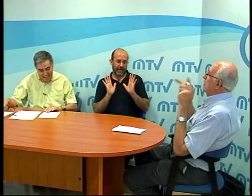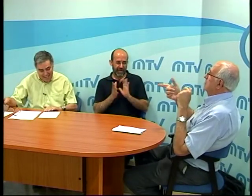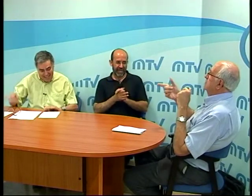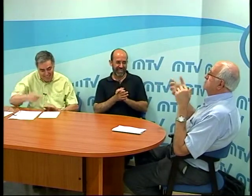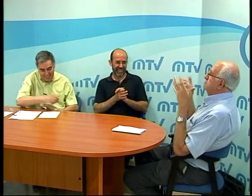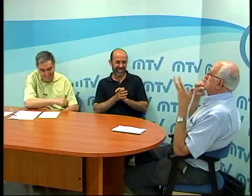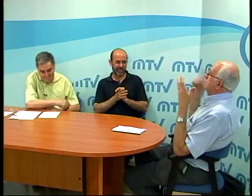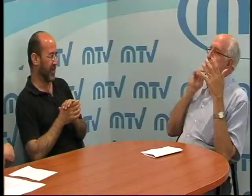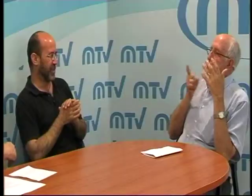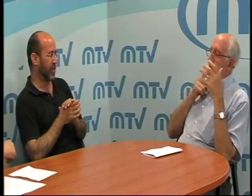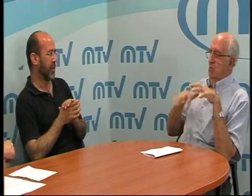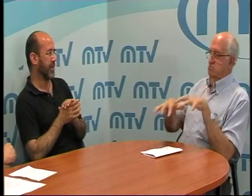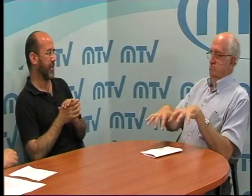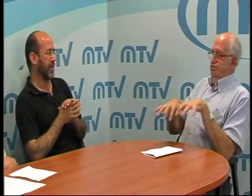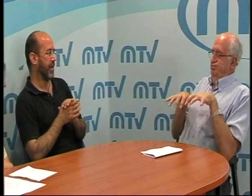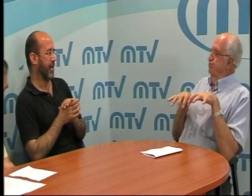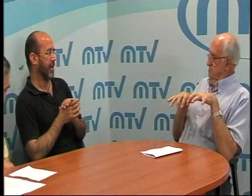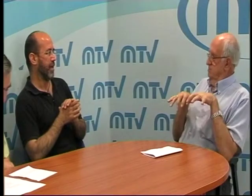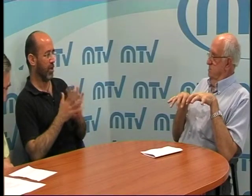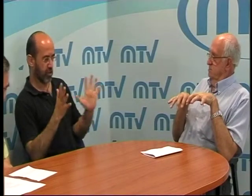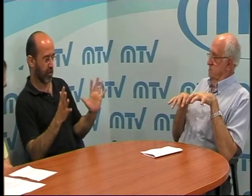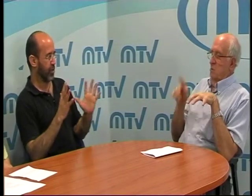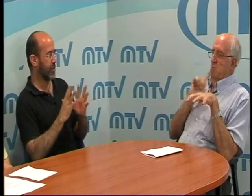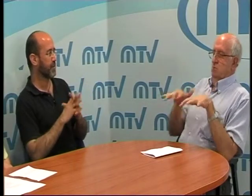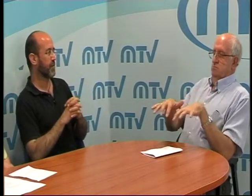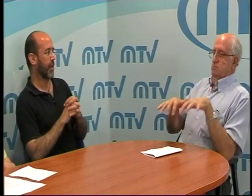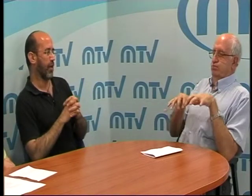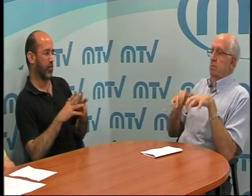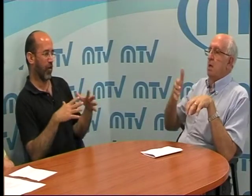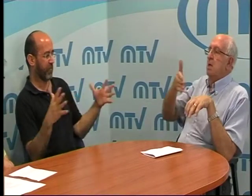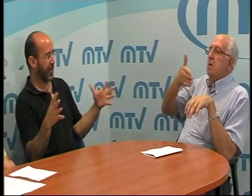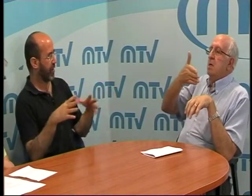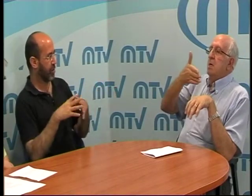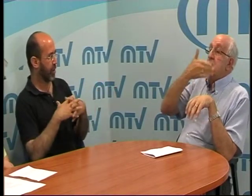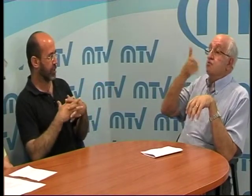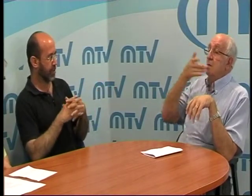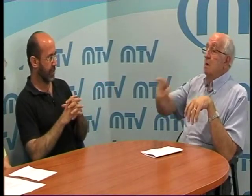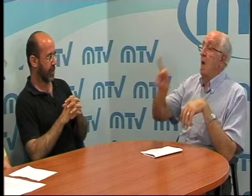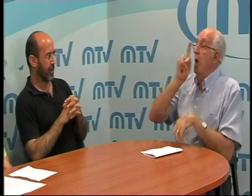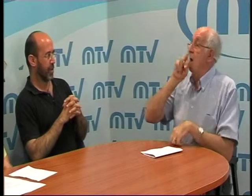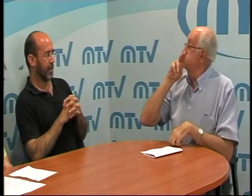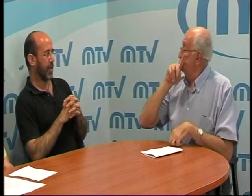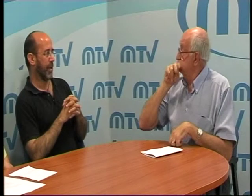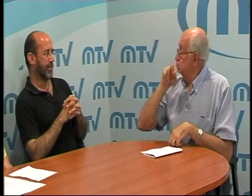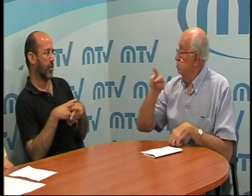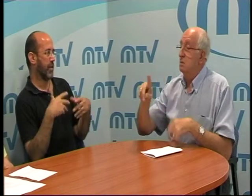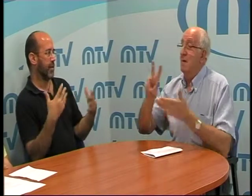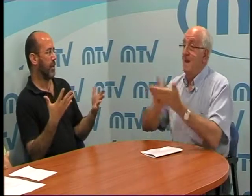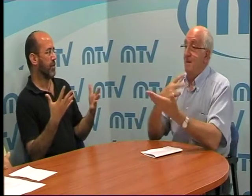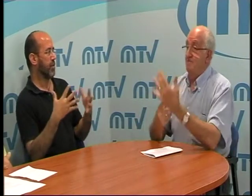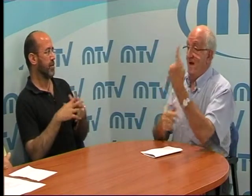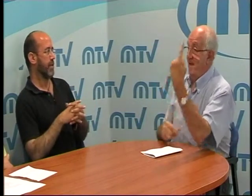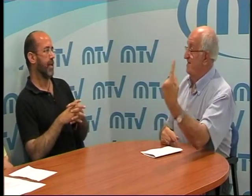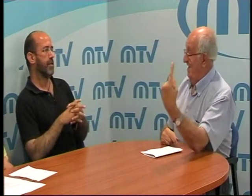Yo, a ver, te comento, los sordos, ¿no? Hay una conferencia, un congreso, en el que está el